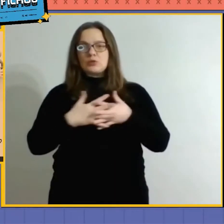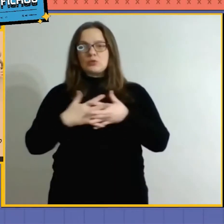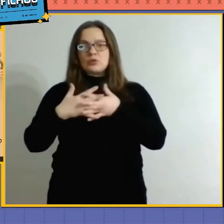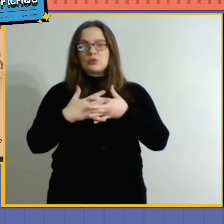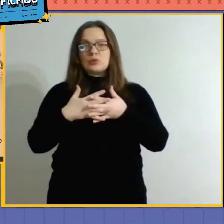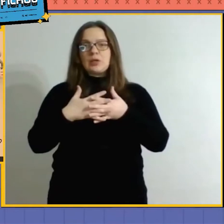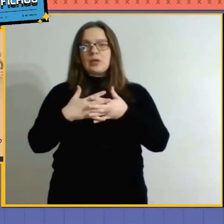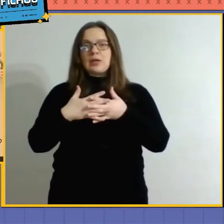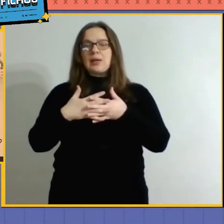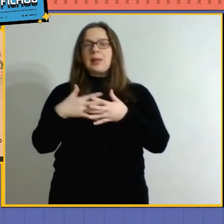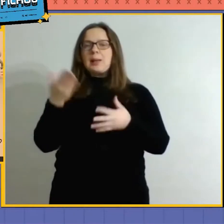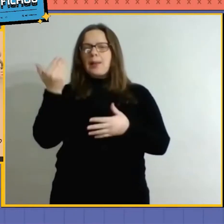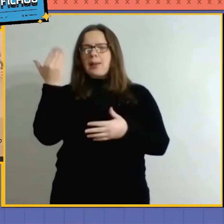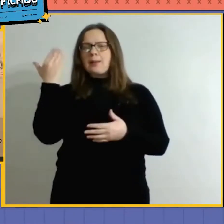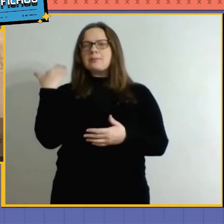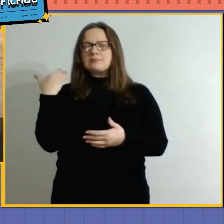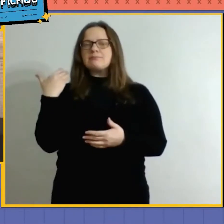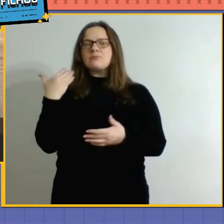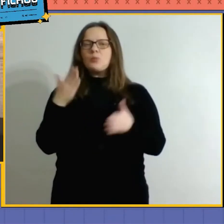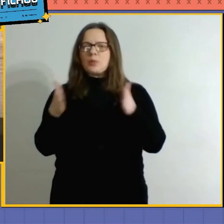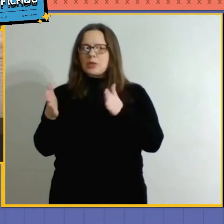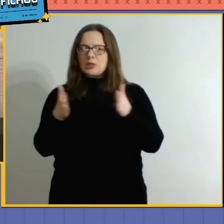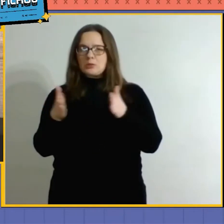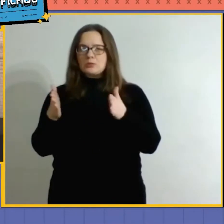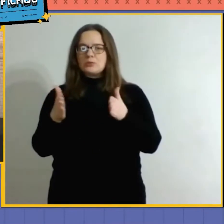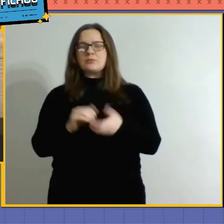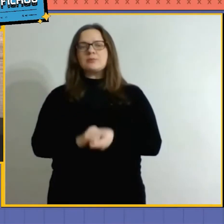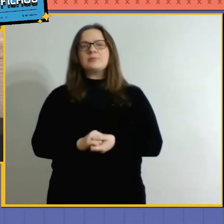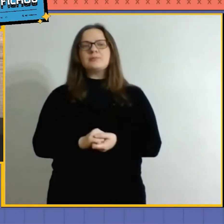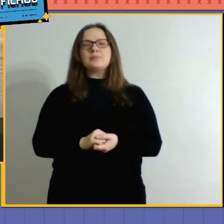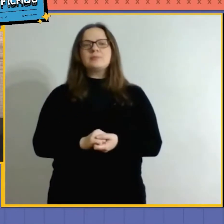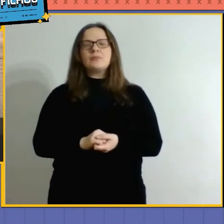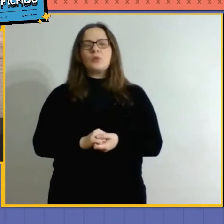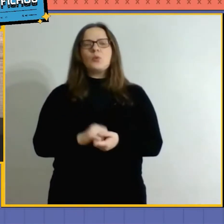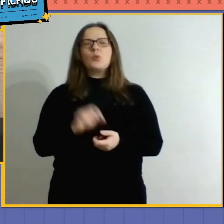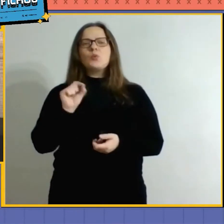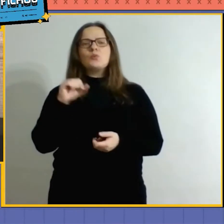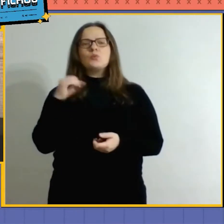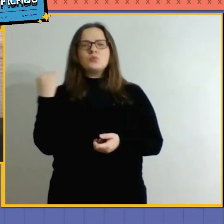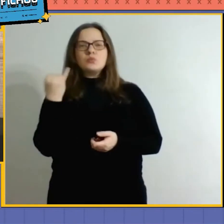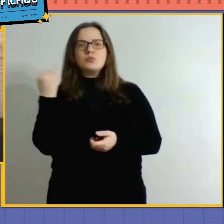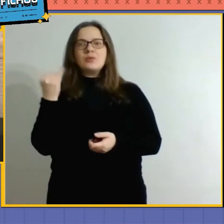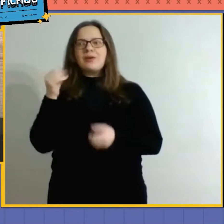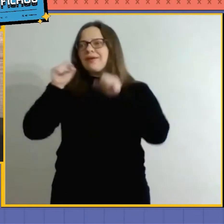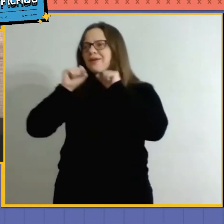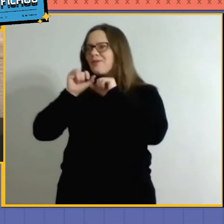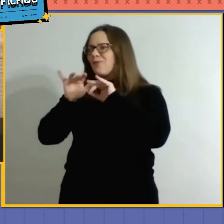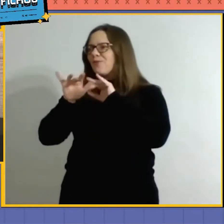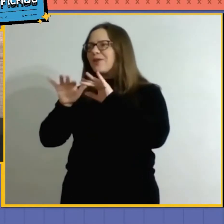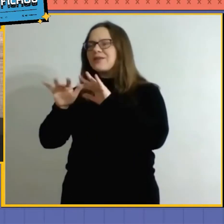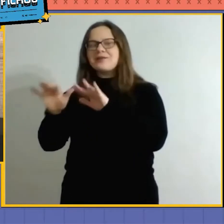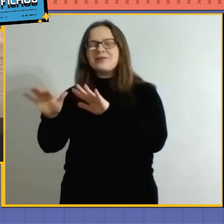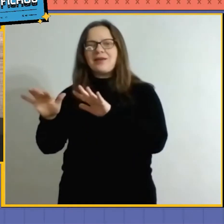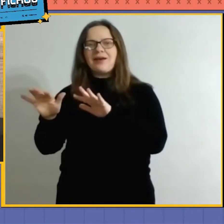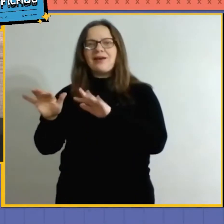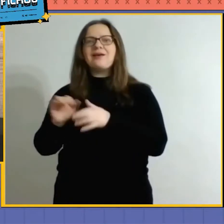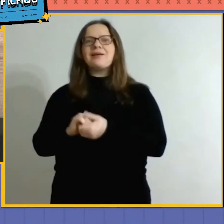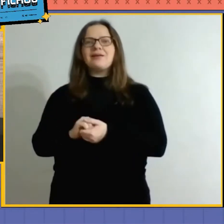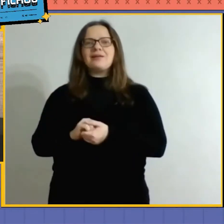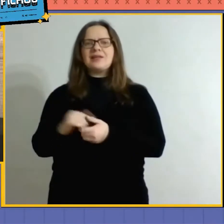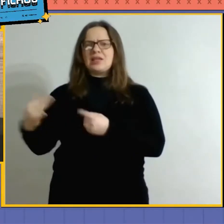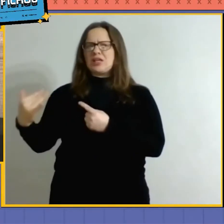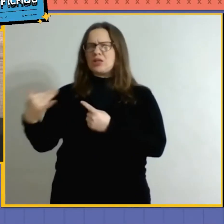mostrar para vocês por meio dessa história a importância de nós influenciarmos mas não sermos influenciados